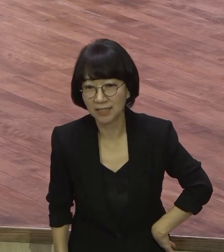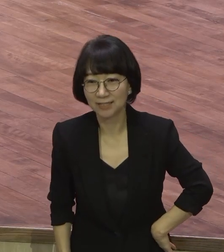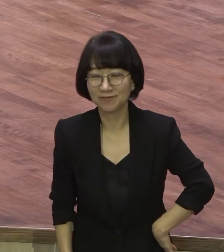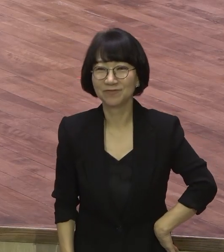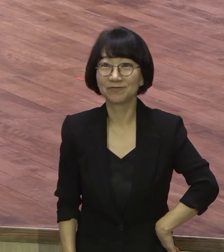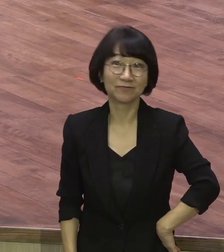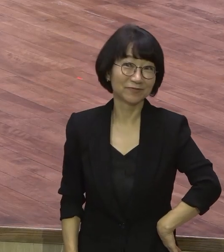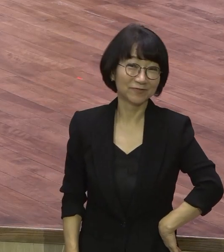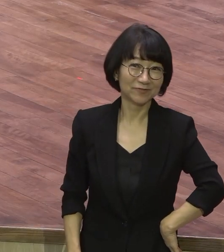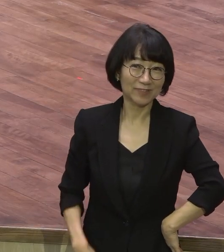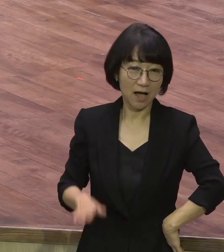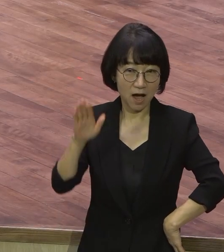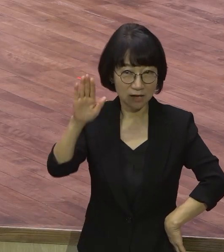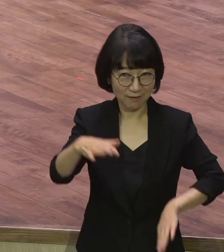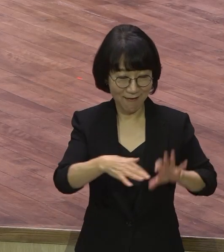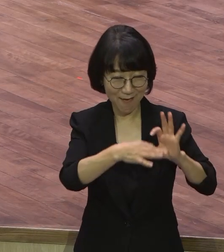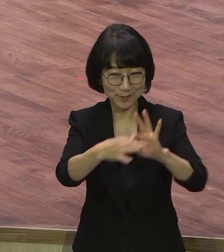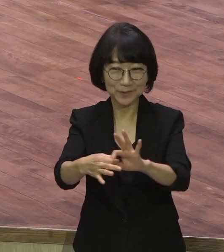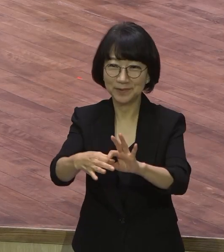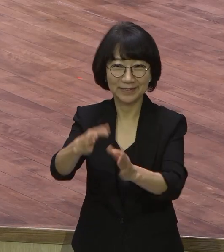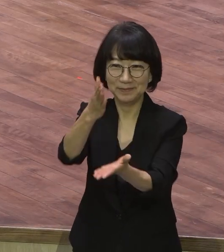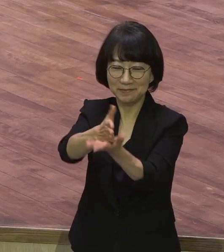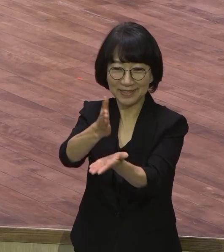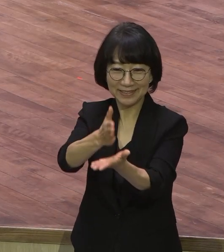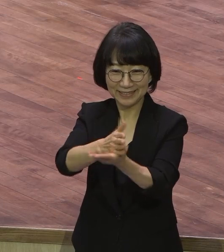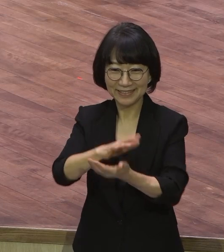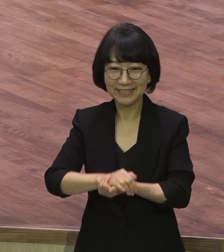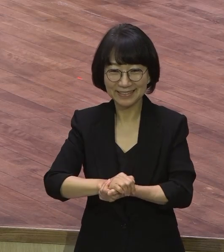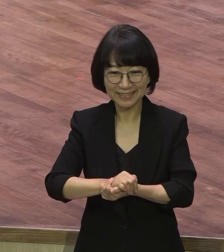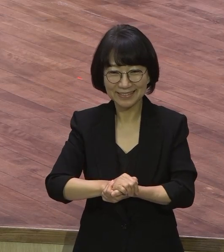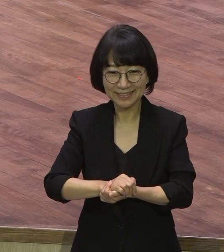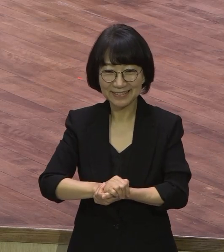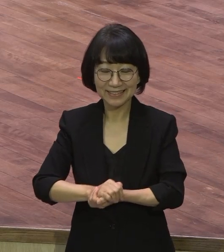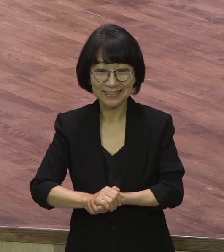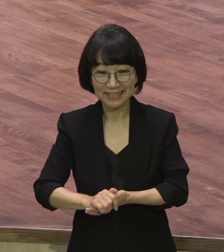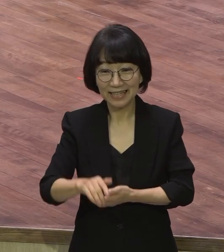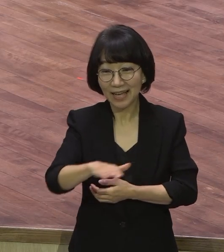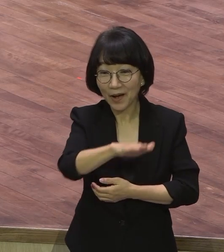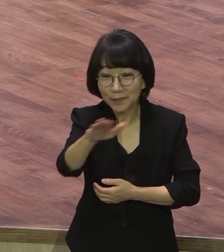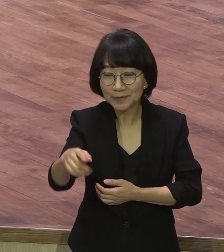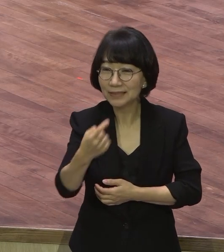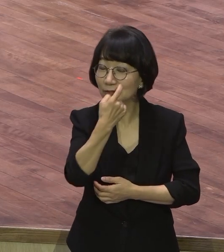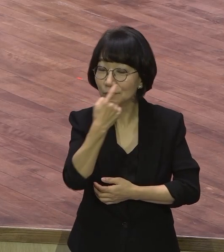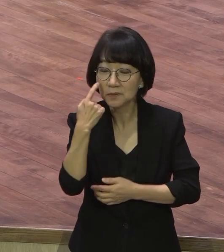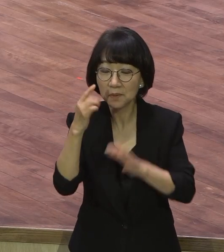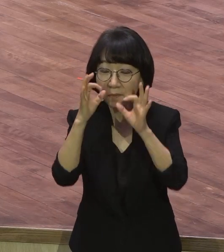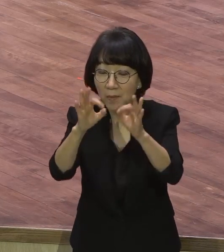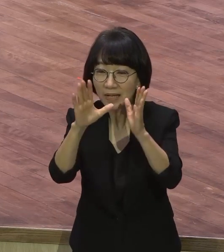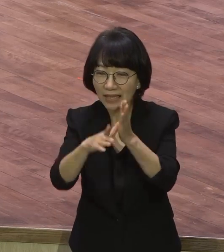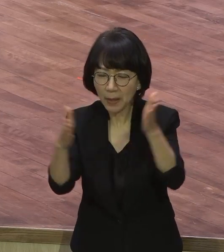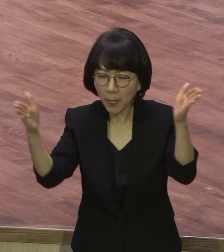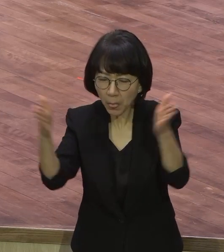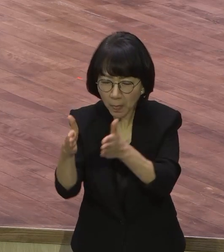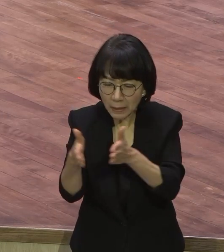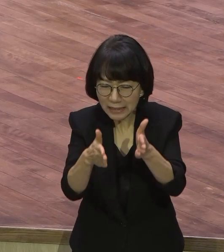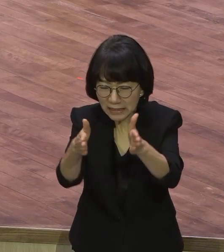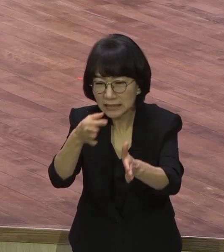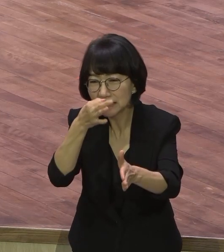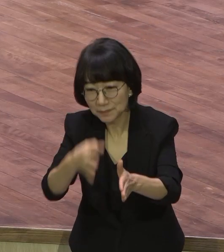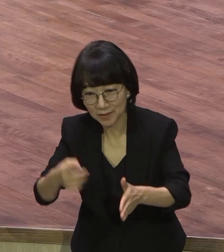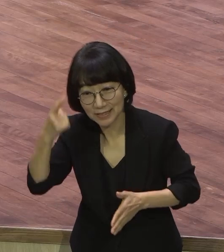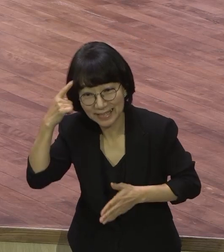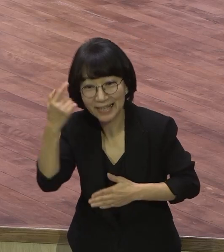계속되면 큰일 납니다. 여러분의 눈에 좁은 길을 가는 것이 쉽지 않아 볼지 몰라도